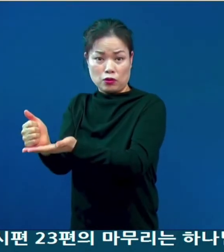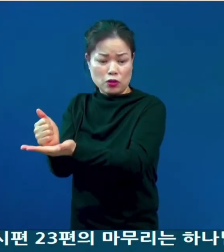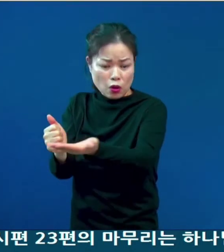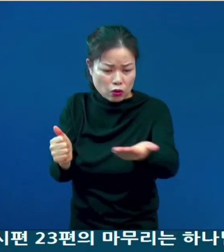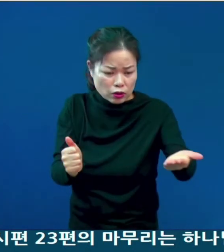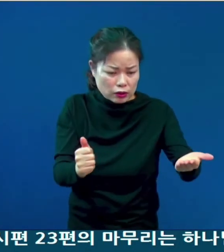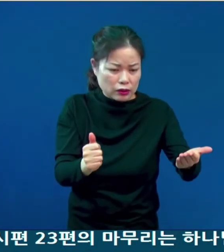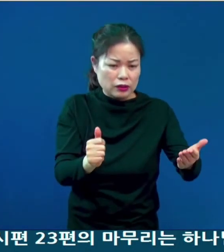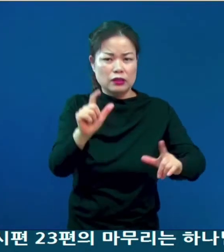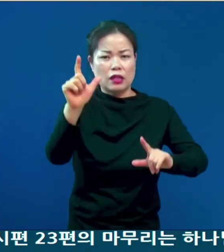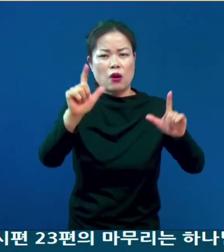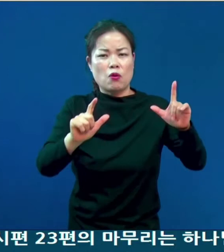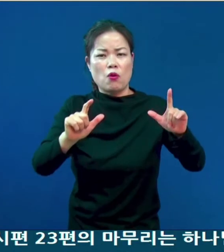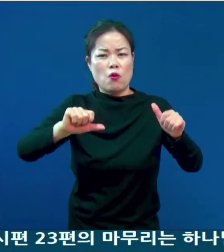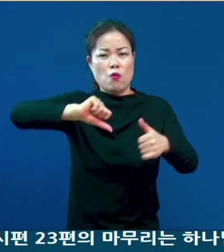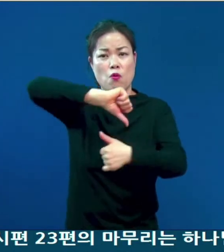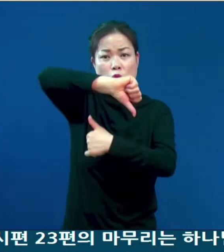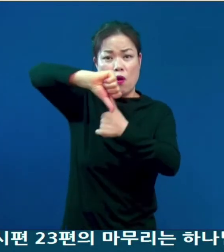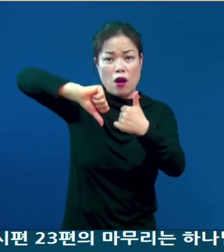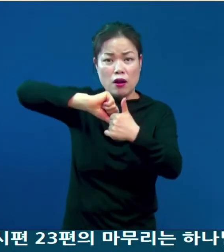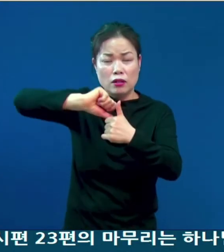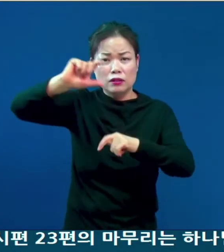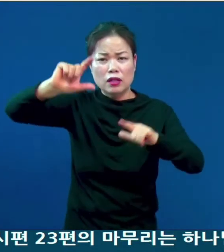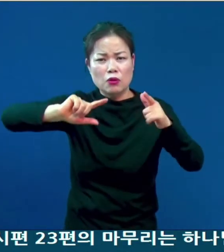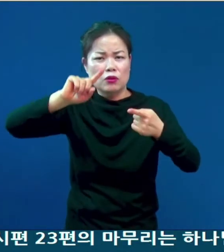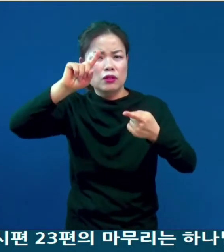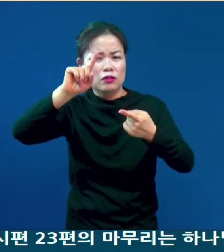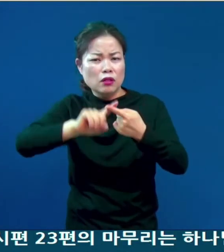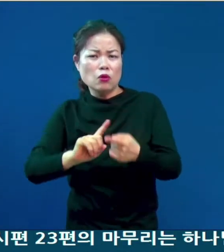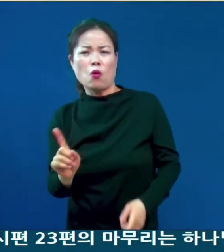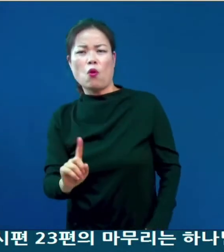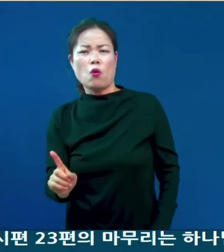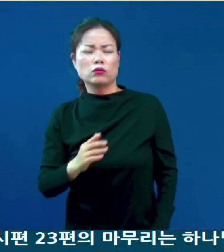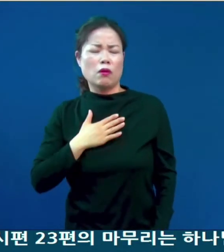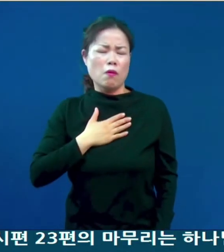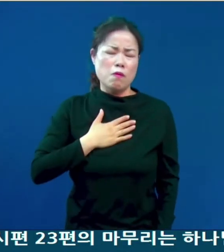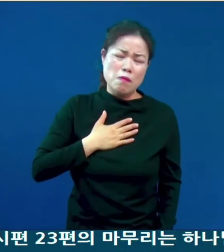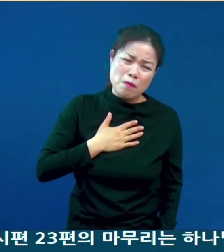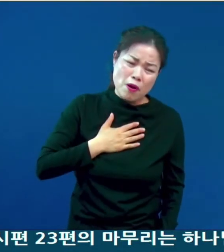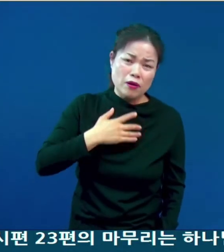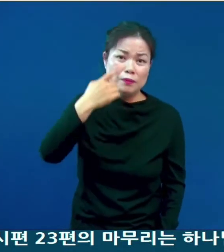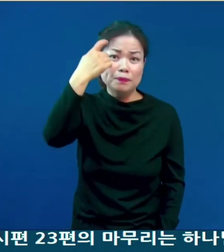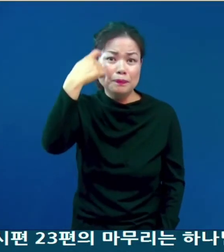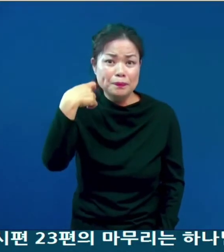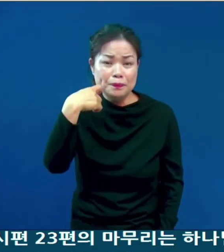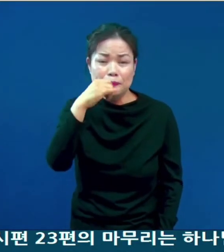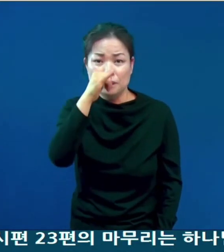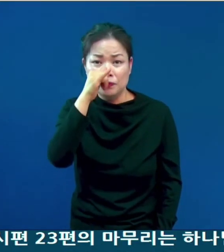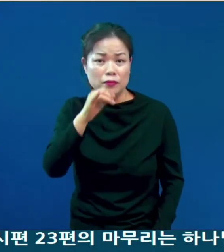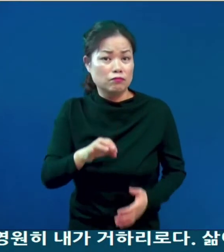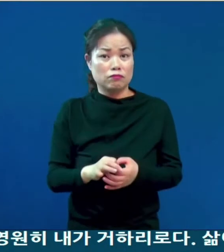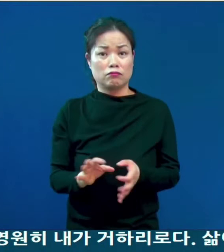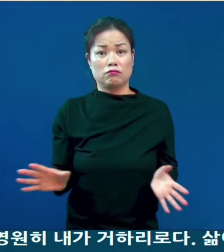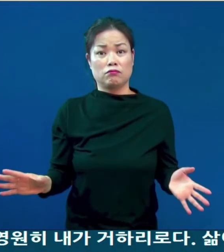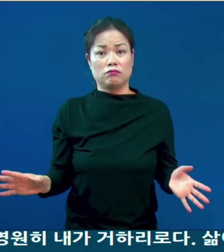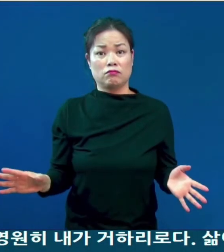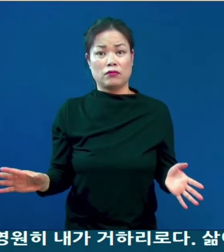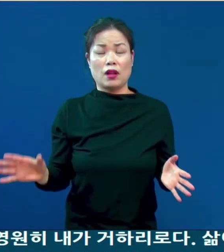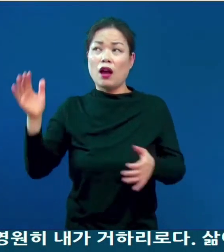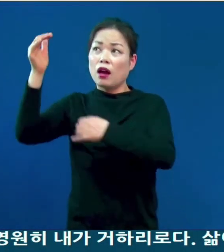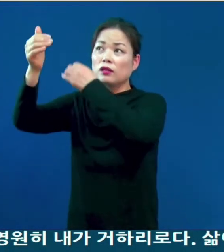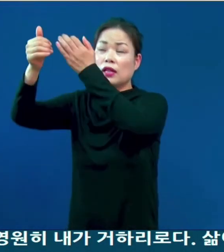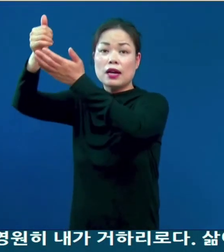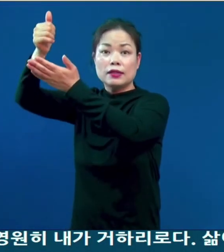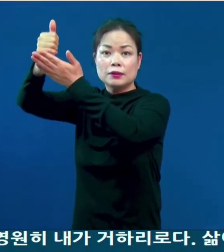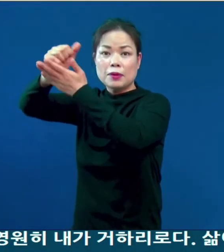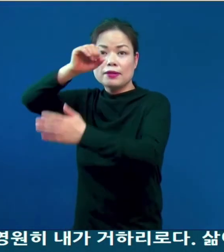여러분이 처한 상황과 환경과 그 상황에 대해서 내가 어떤 감정과 어떤 느낌을 가지고 있든지와 상관없이